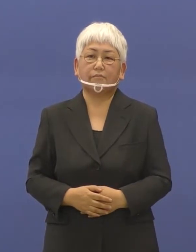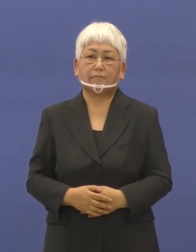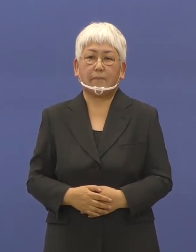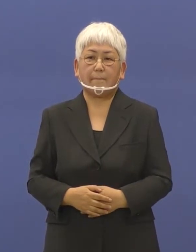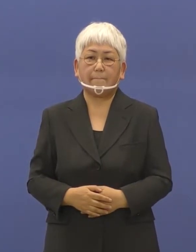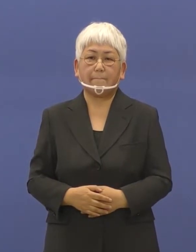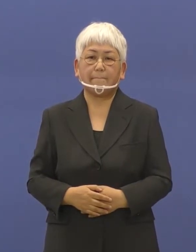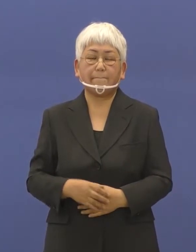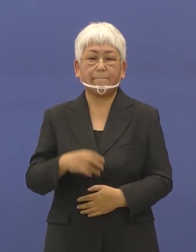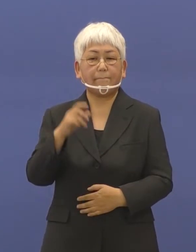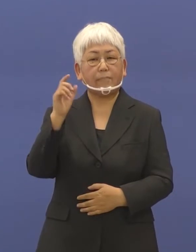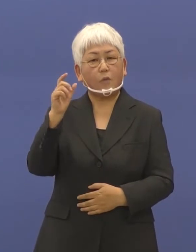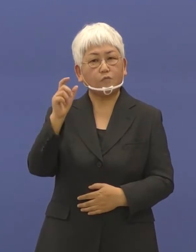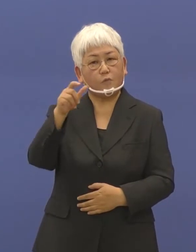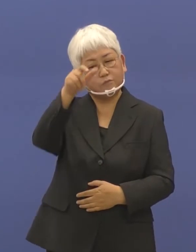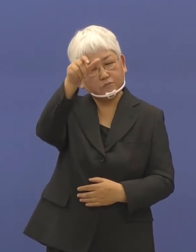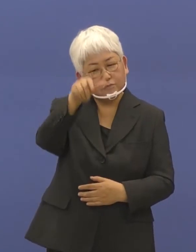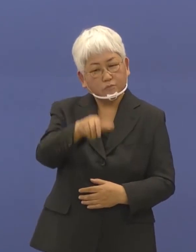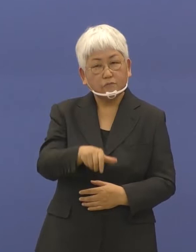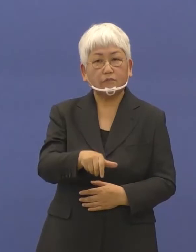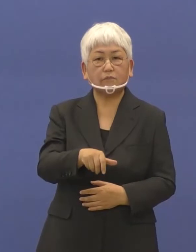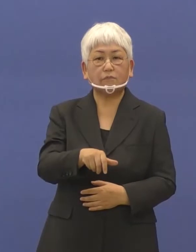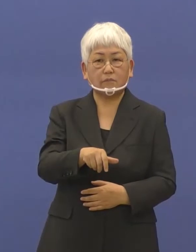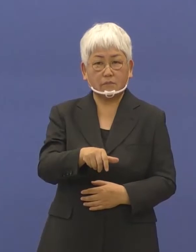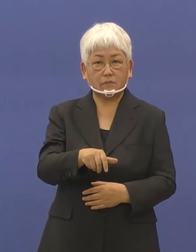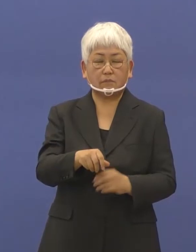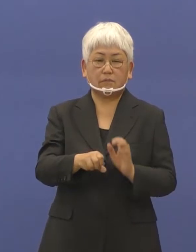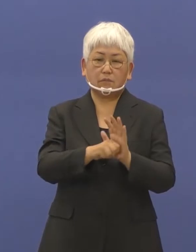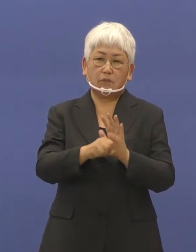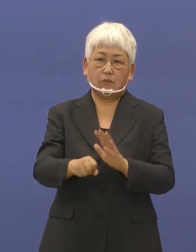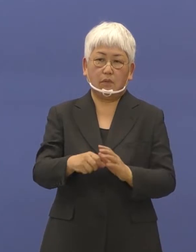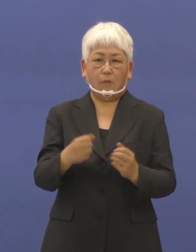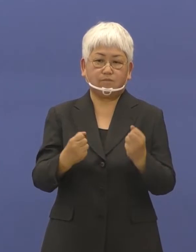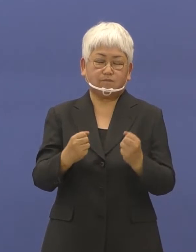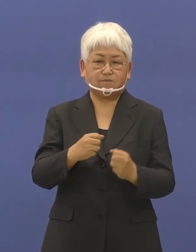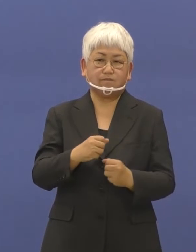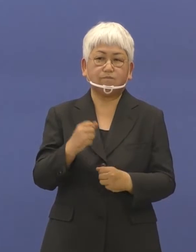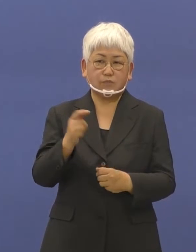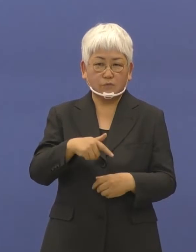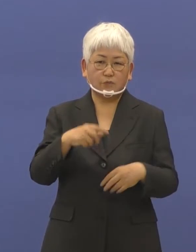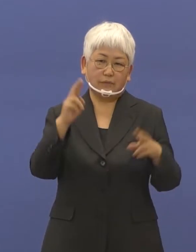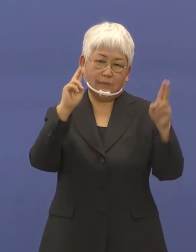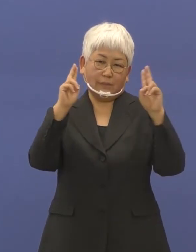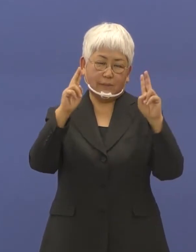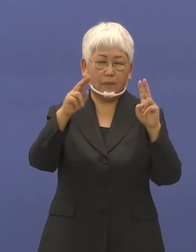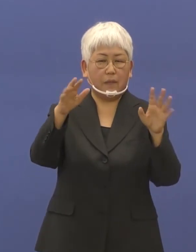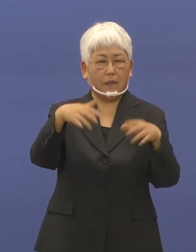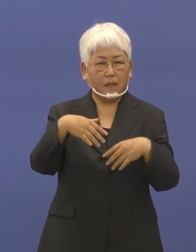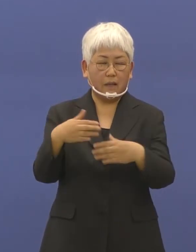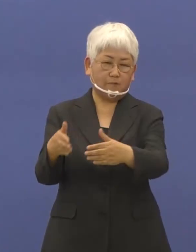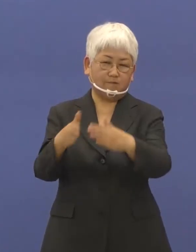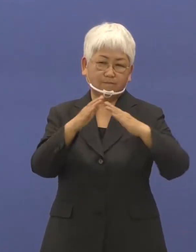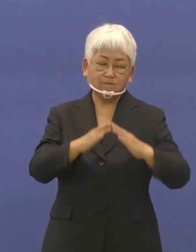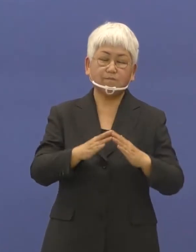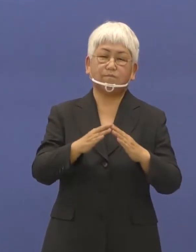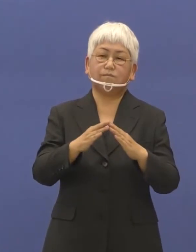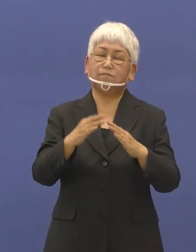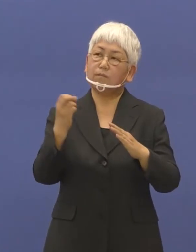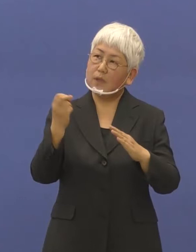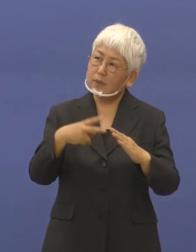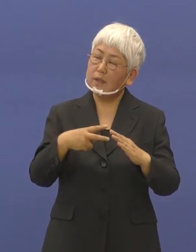高速道路の効果を生かした企業誘致でありますとか、また